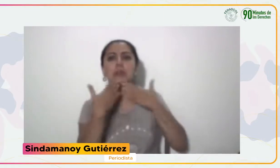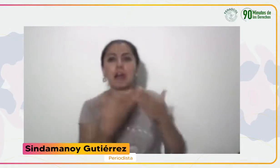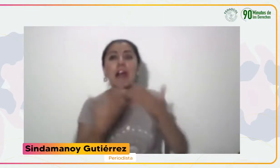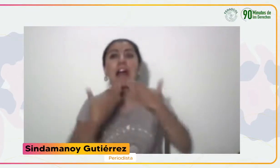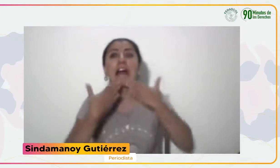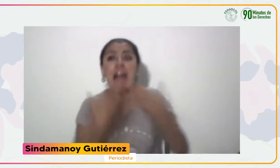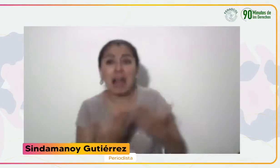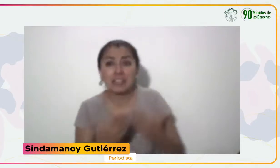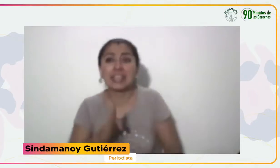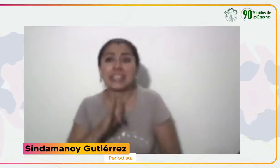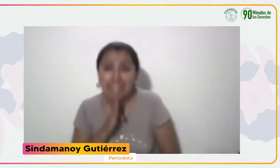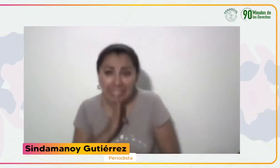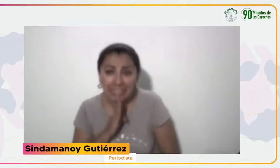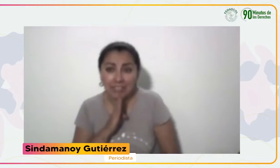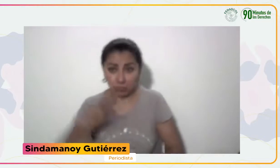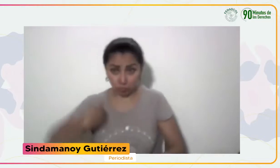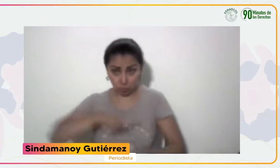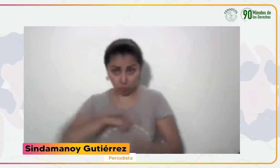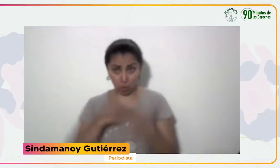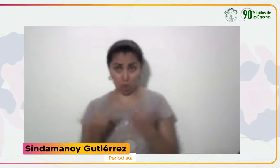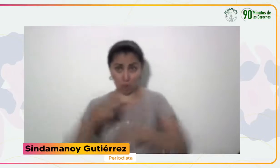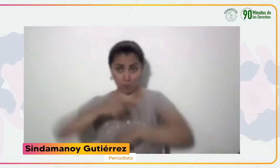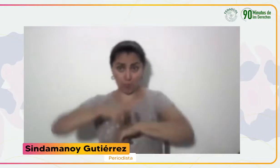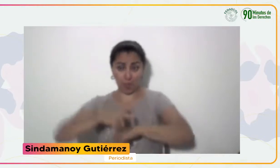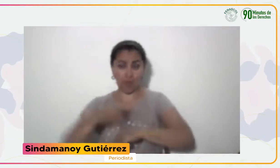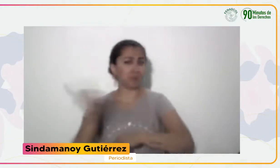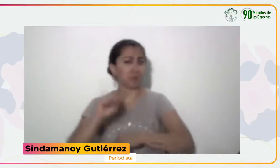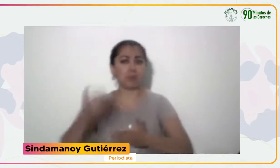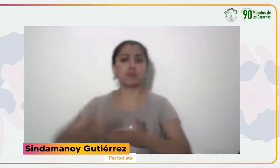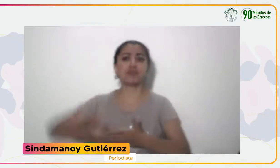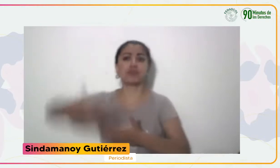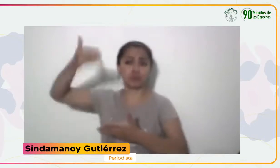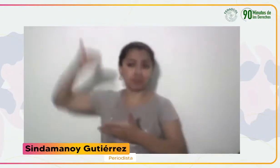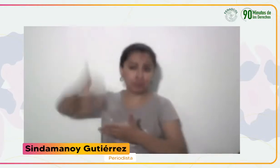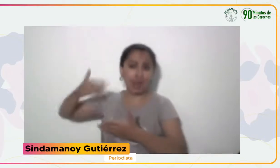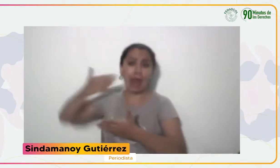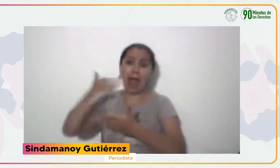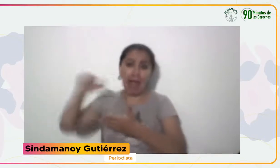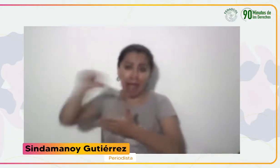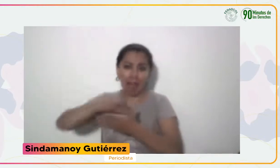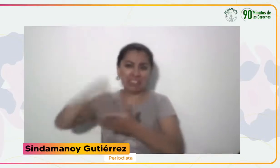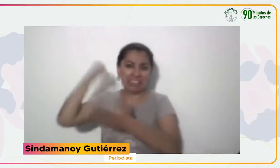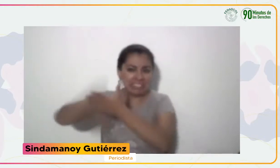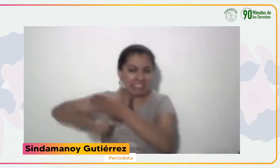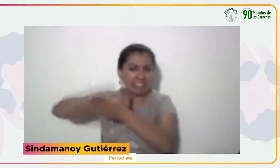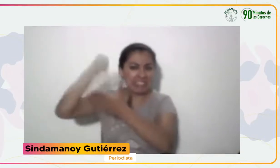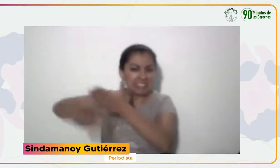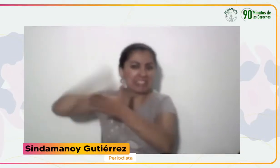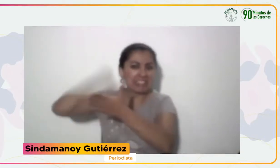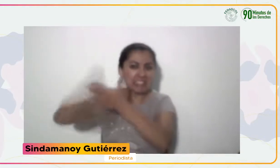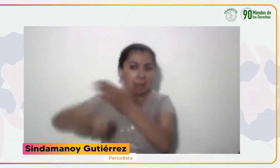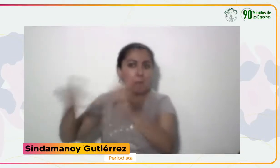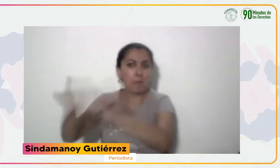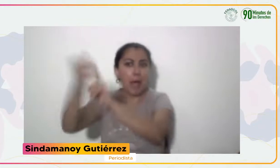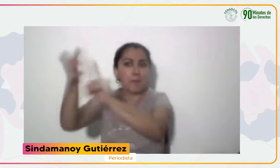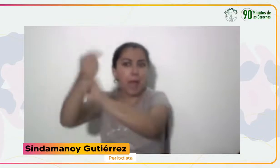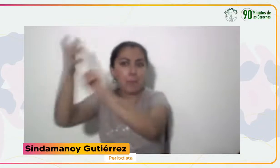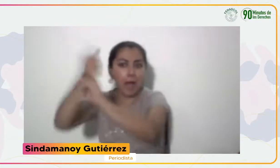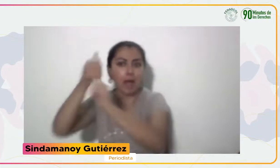1350, que gracias a este, pues nosotros pues podemos hacerlo. O sea, no es algo que nos tocó a nosotros, sino